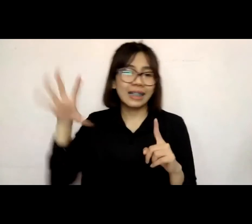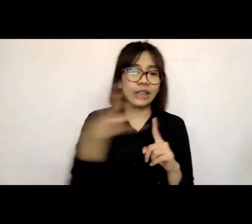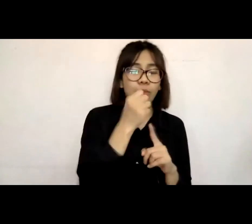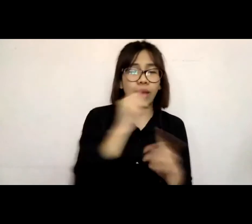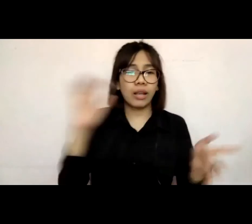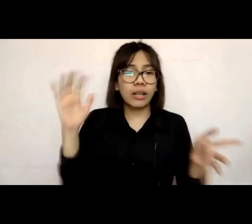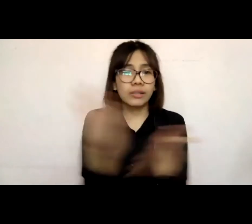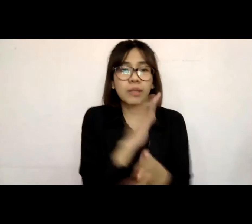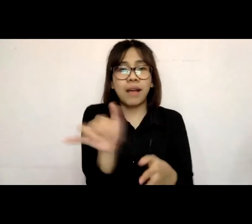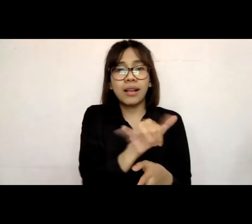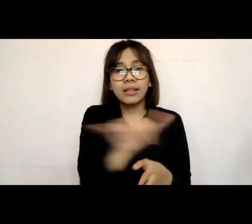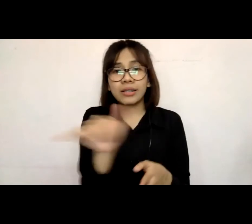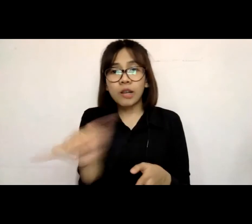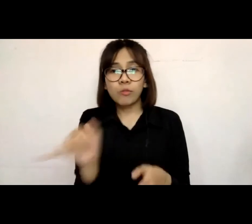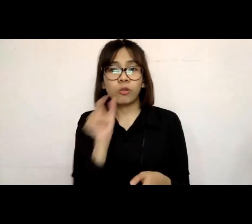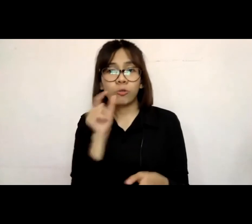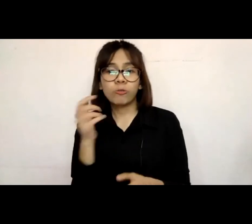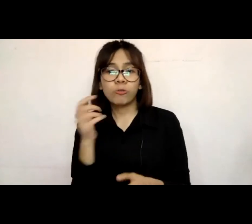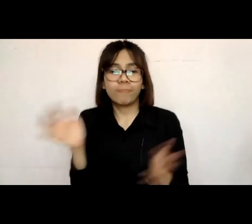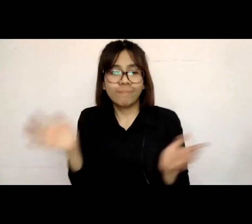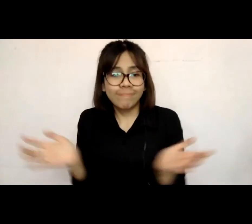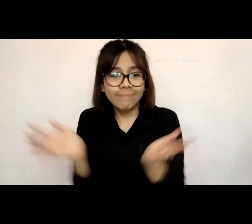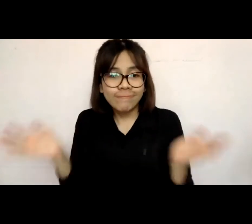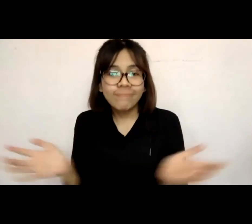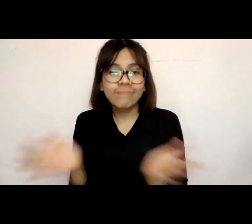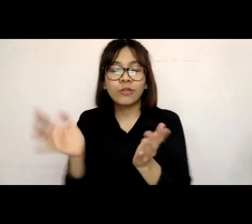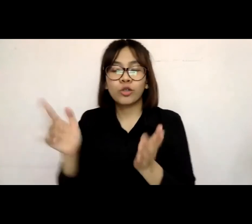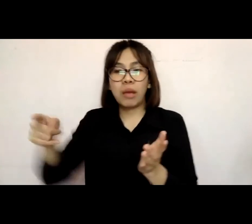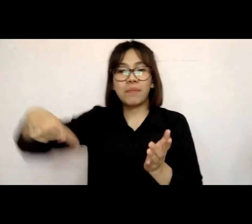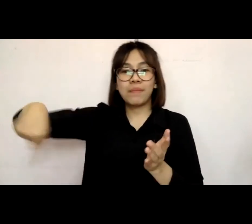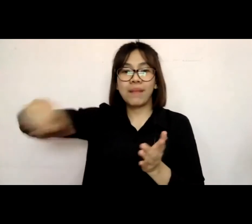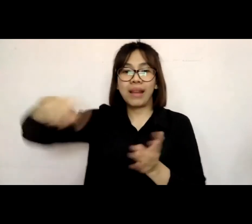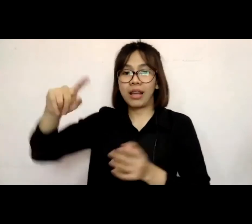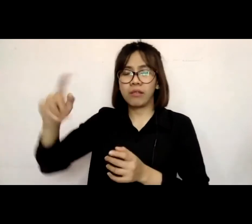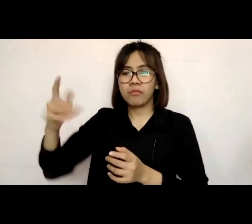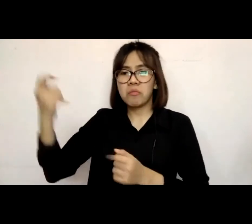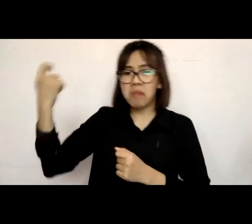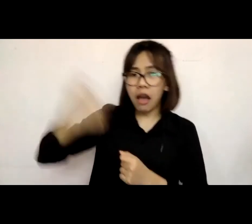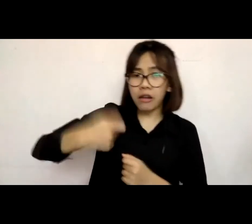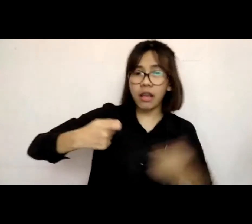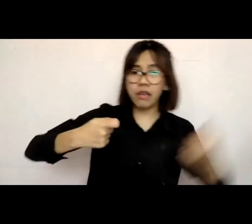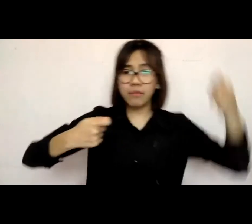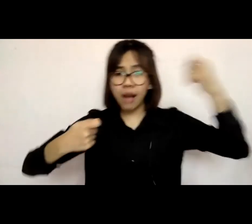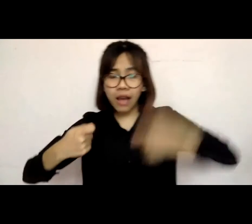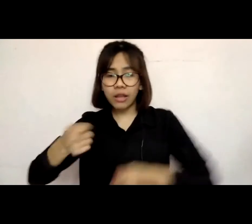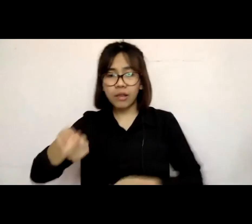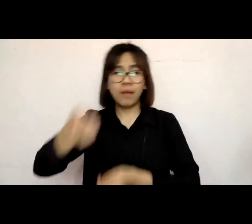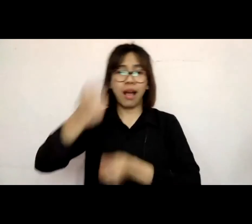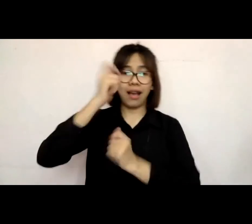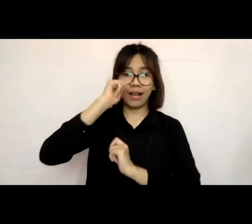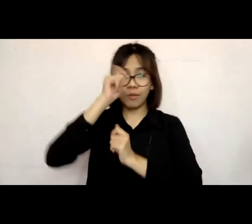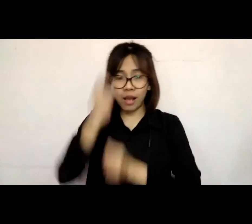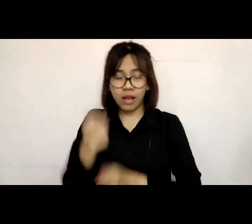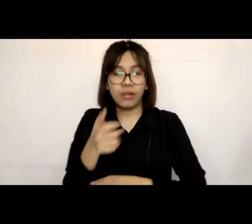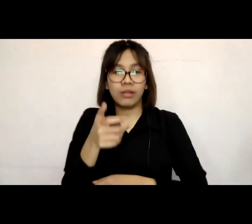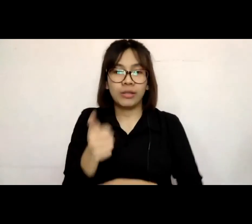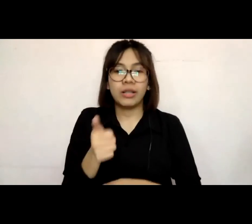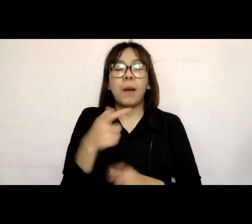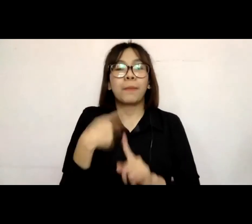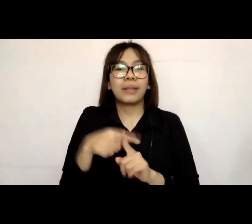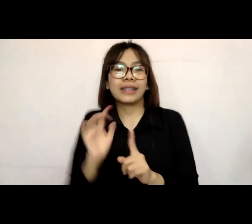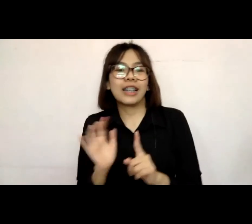gender. Kemudian di siswa sendiri di pelayanan kadang-kadang